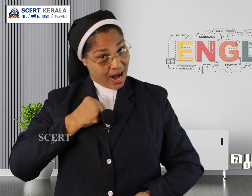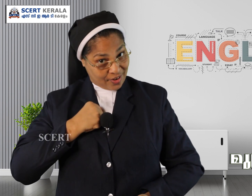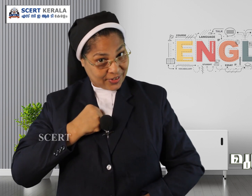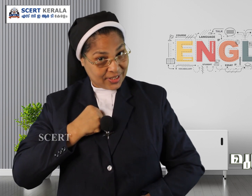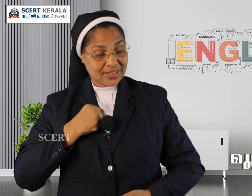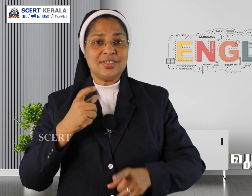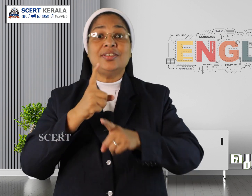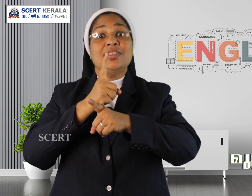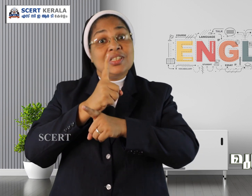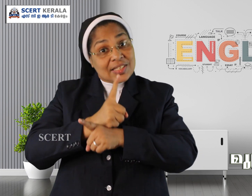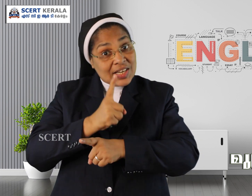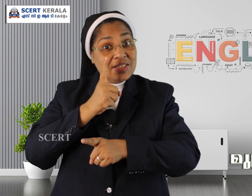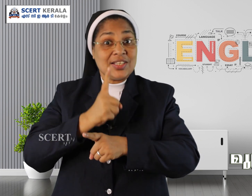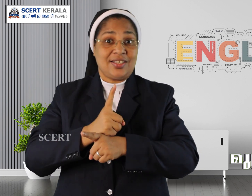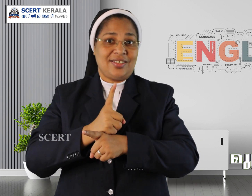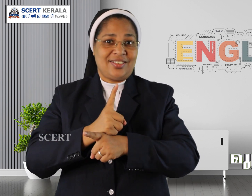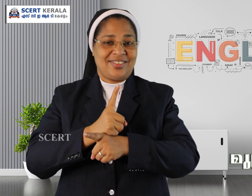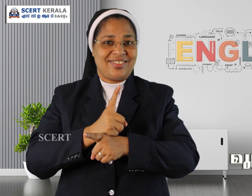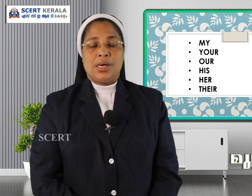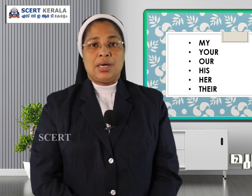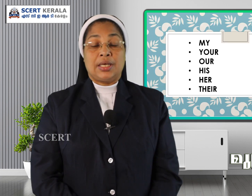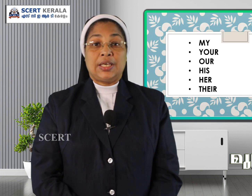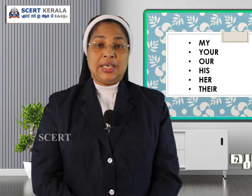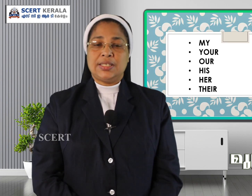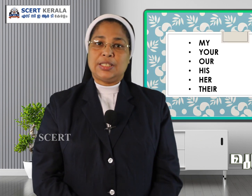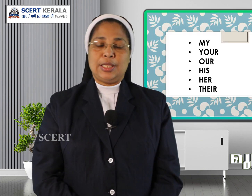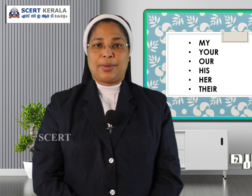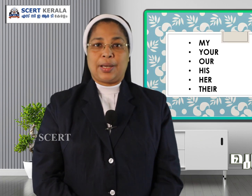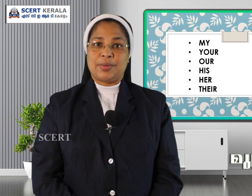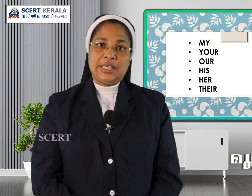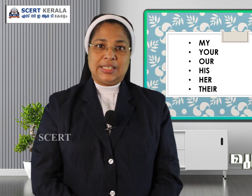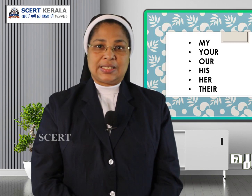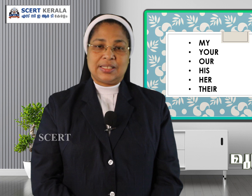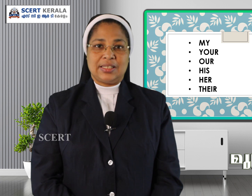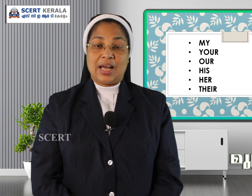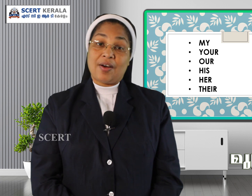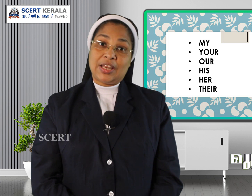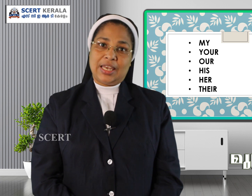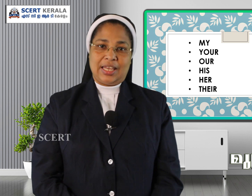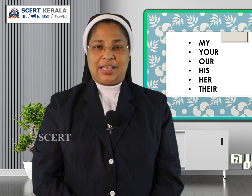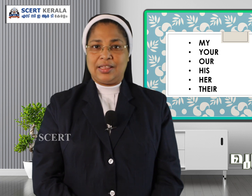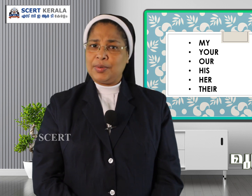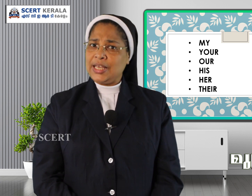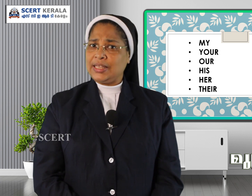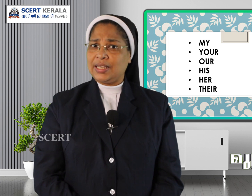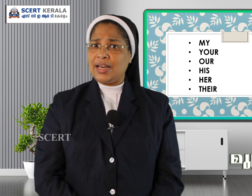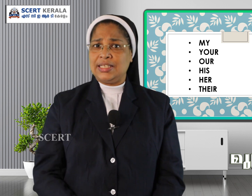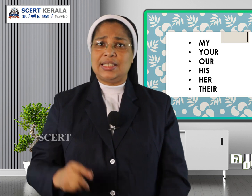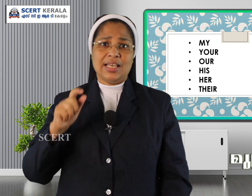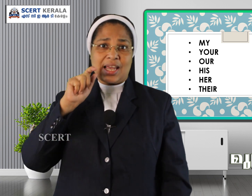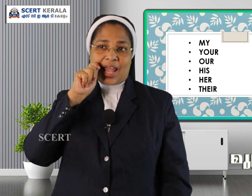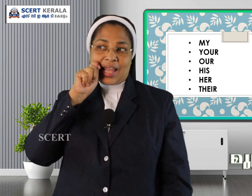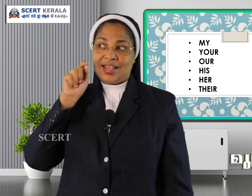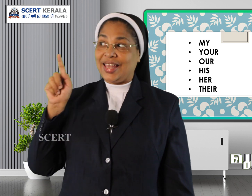അവർ ടീച്ചർ. ഹിസ് എന്ന് പറയണം. ഹിസ്, അവൻ്റെ. നമ്മൾ നേരത്തെ കാണിച്ചത്